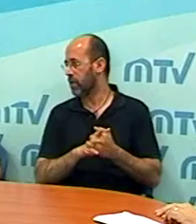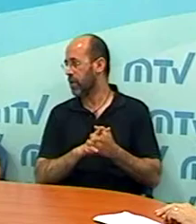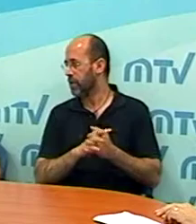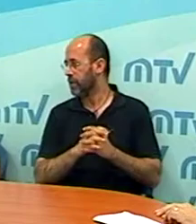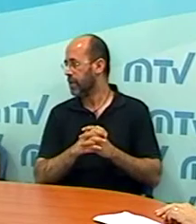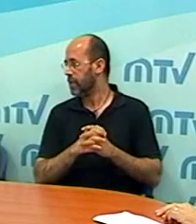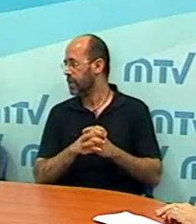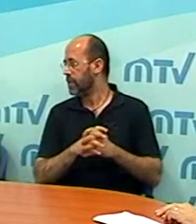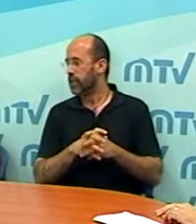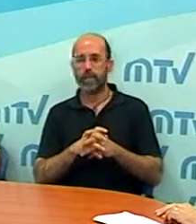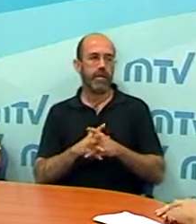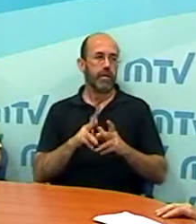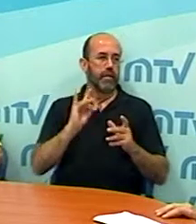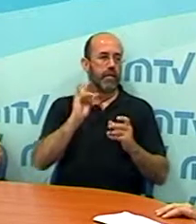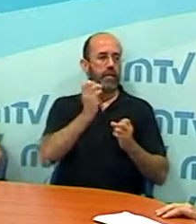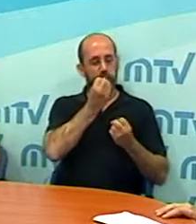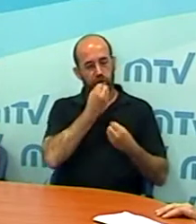de sordera. Muy bien.